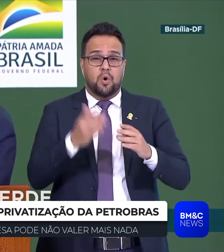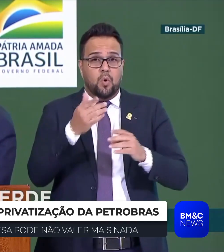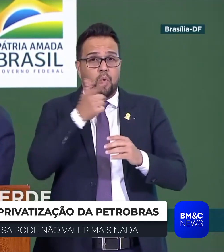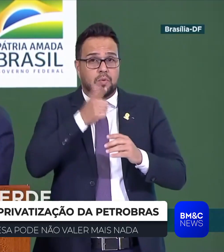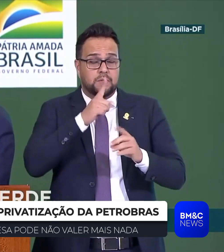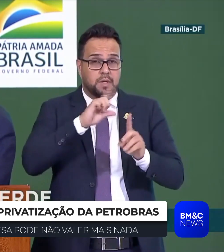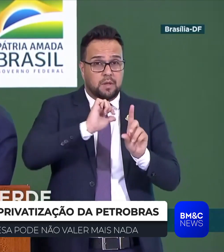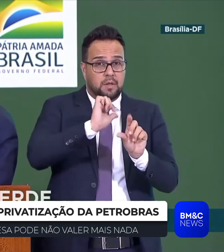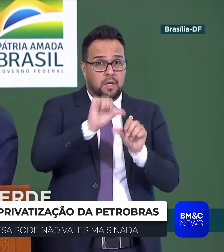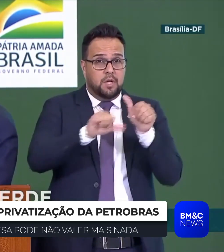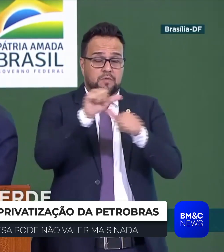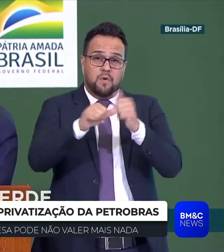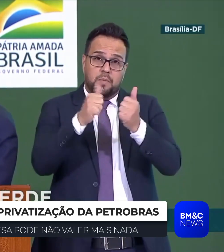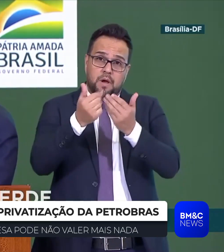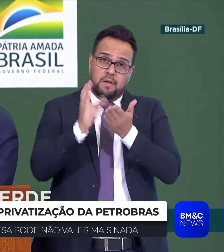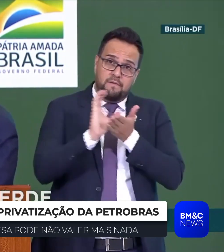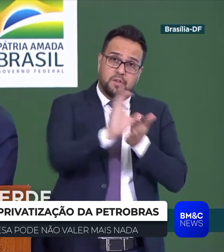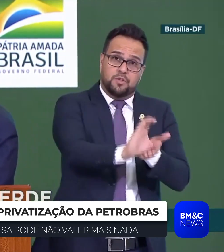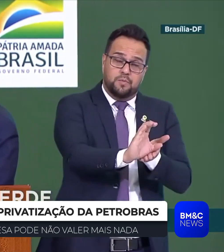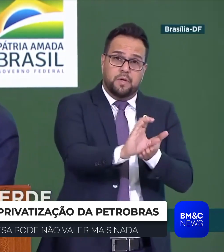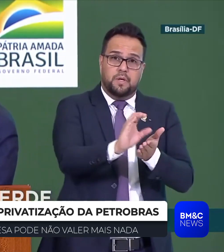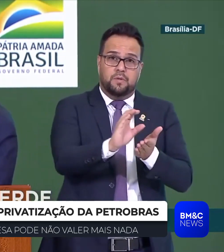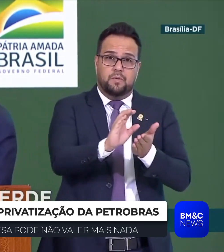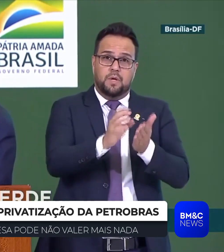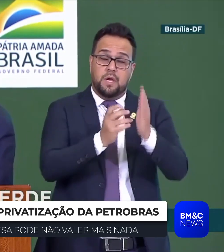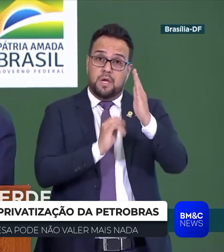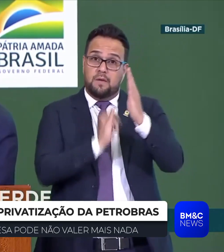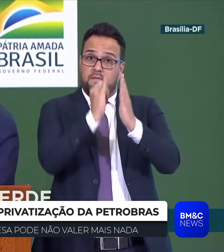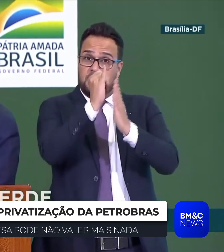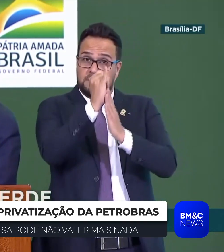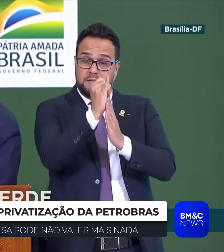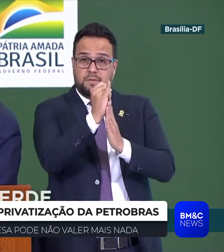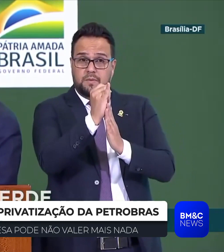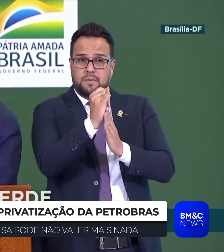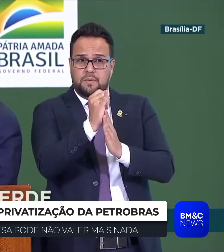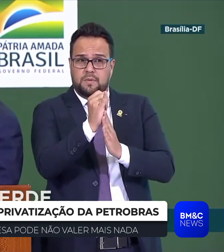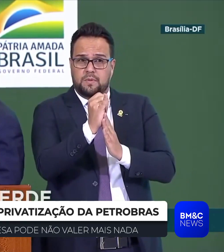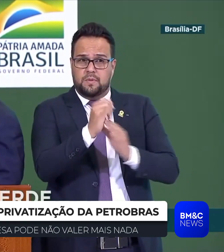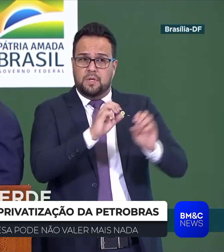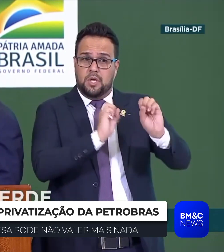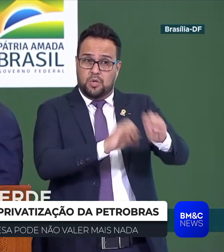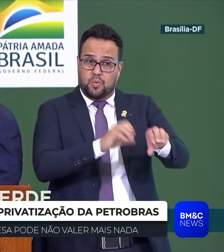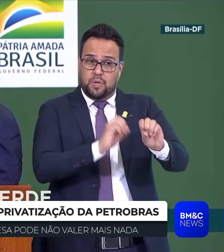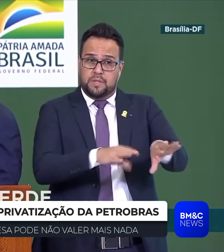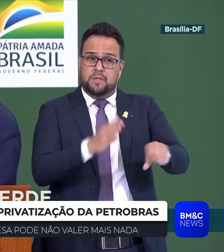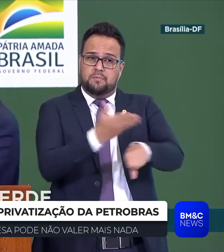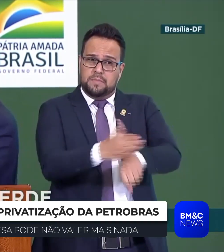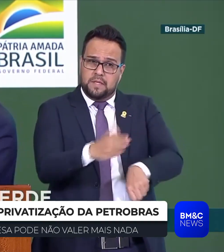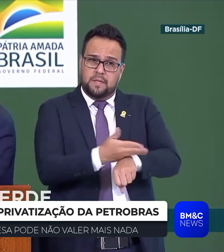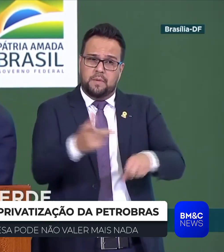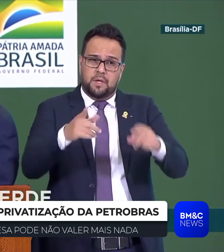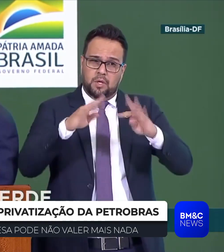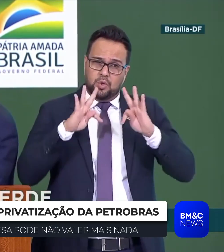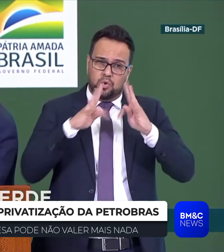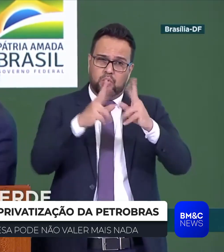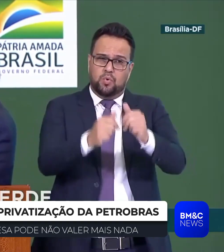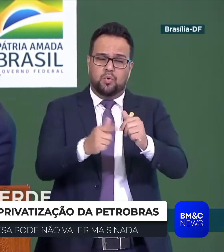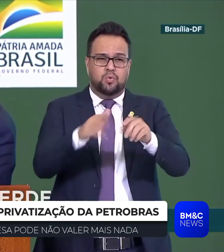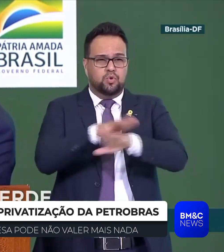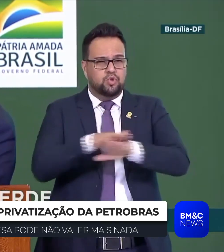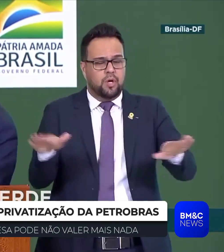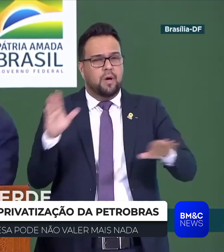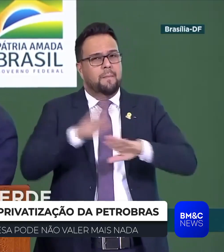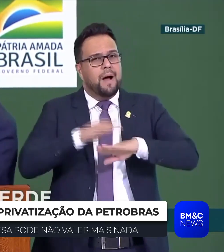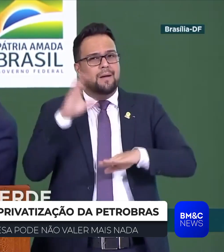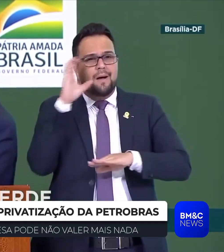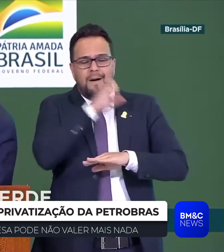em educação, investimento, educação, treinamento, tecnologia. É isso que nós temos que fazer com esse petróleo. Tem que sair mais rápido. Não adianta ficar uma